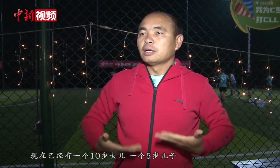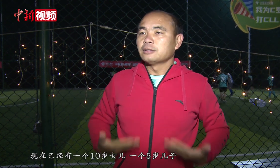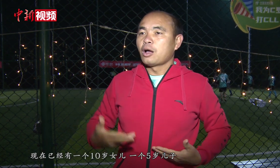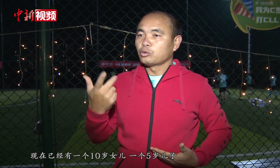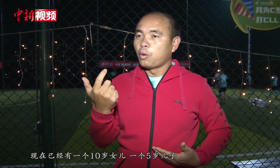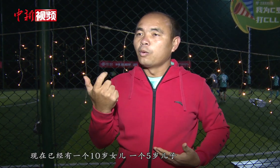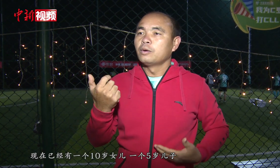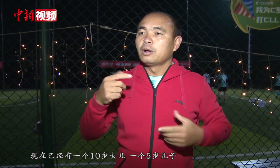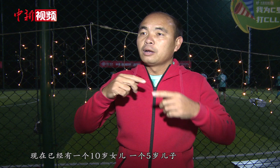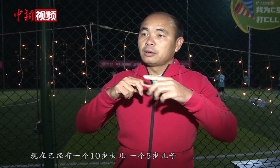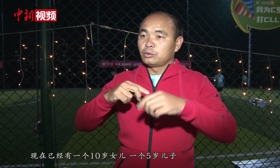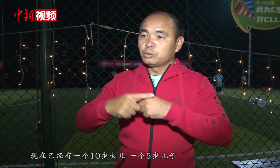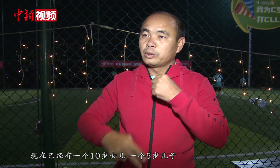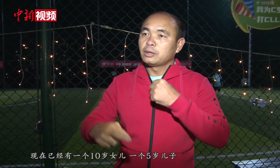现在已经有一个10岁女儿，